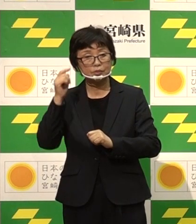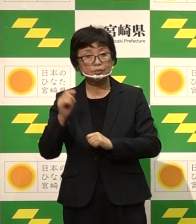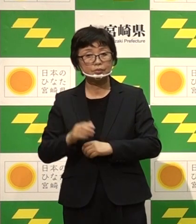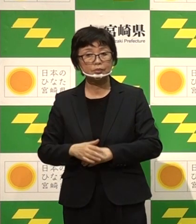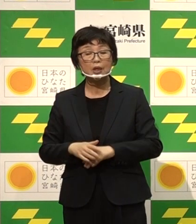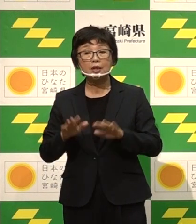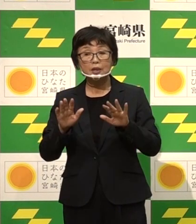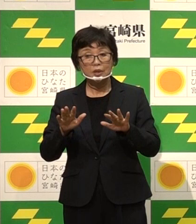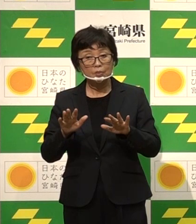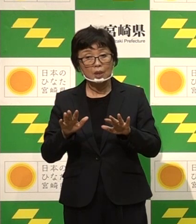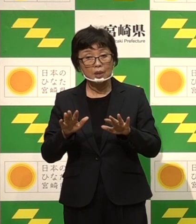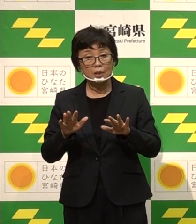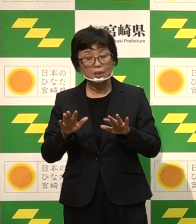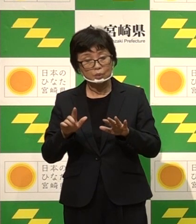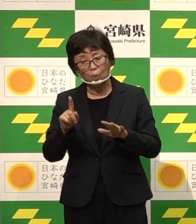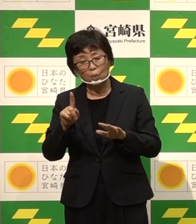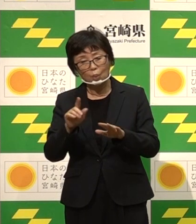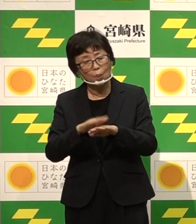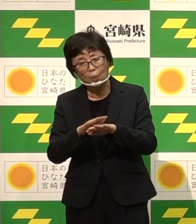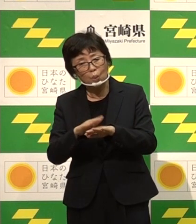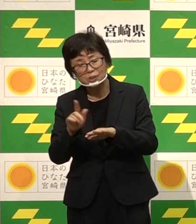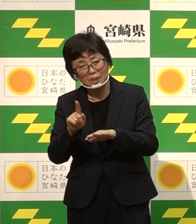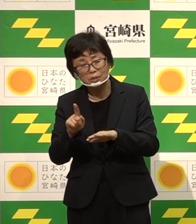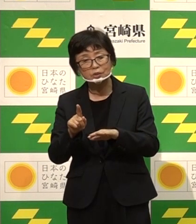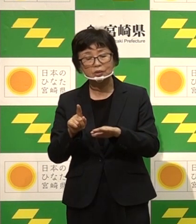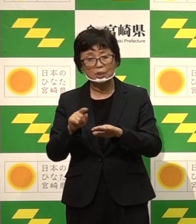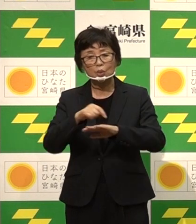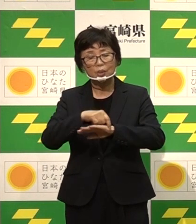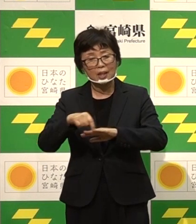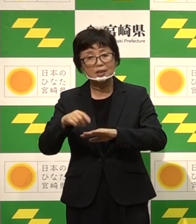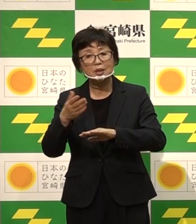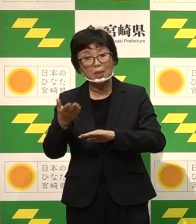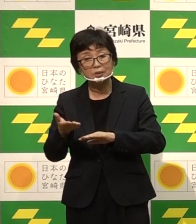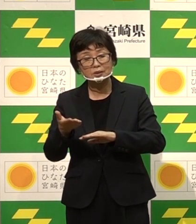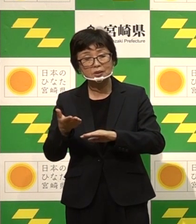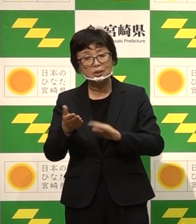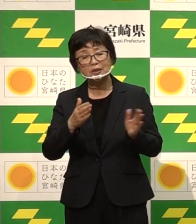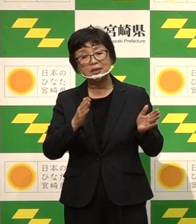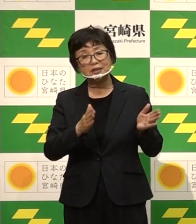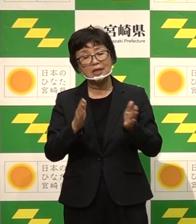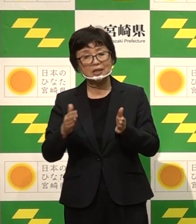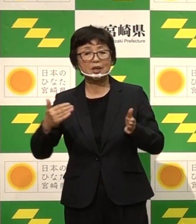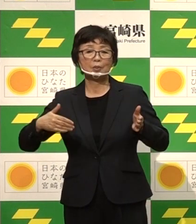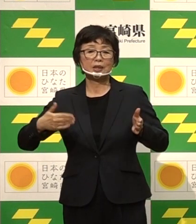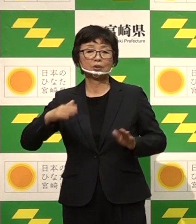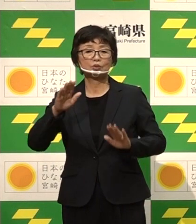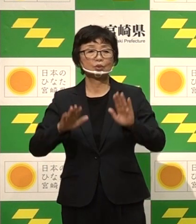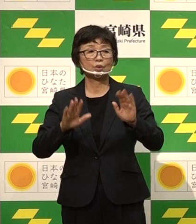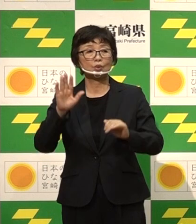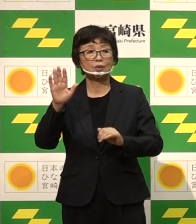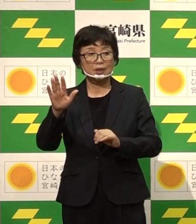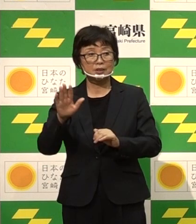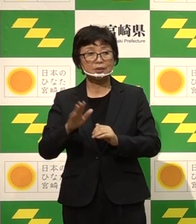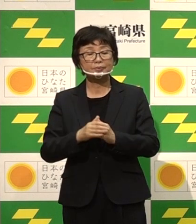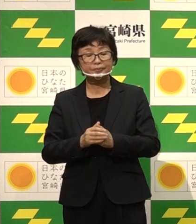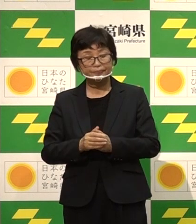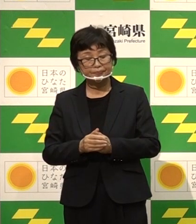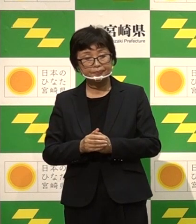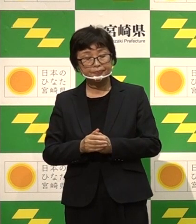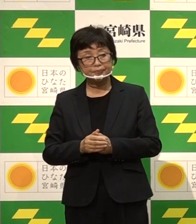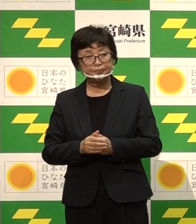まだ今の時点でこうします、こういうのを予定してますというところが整理できているわけではありません。 あと最後の1